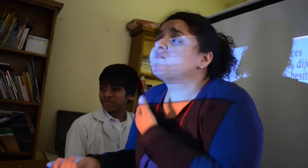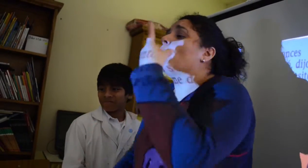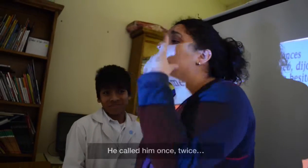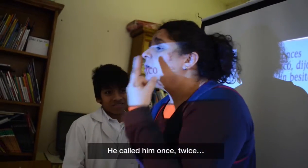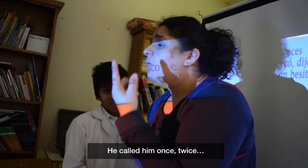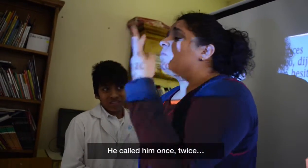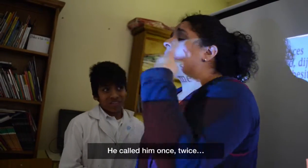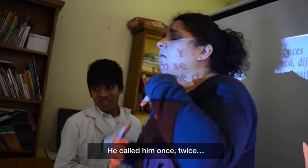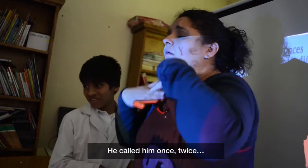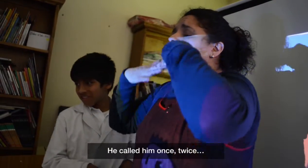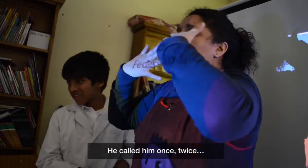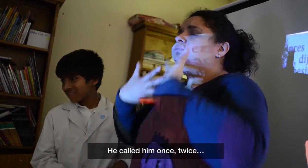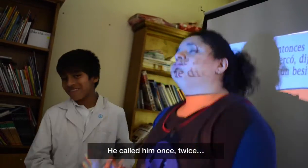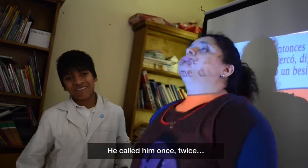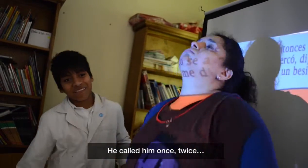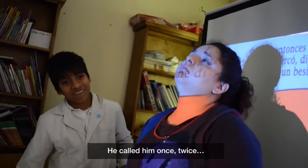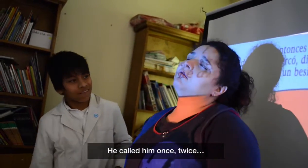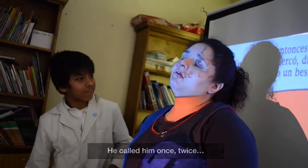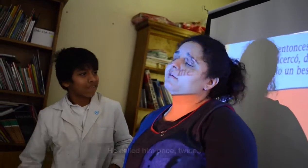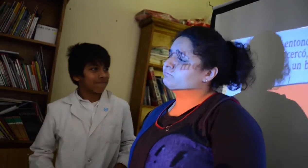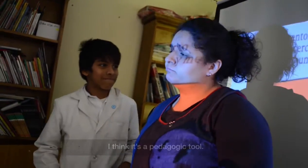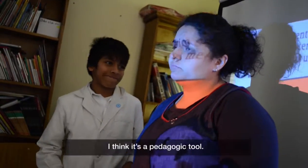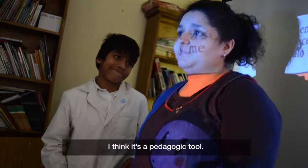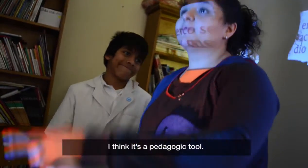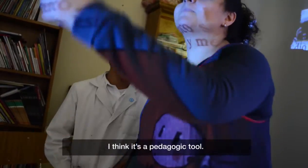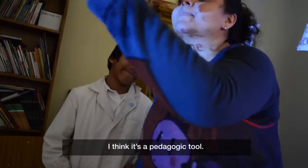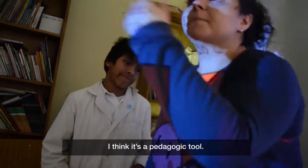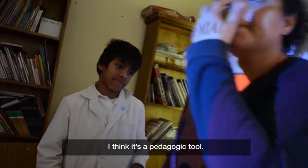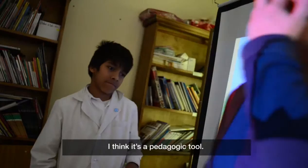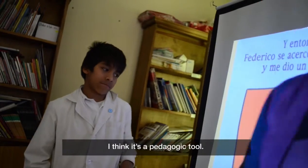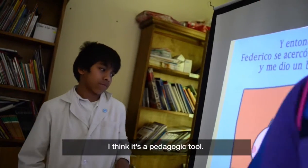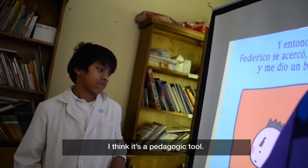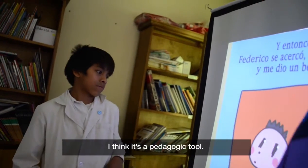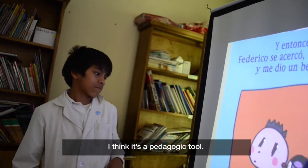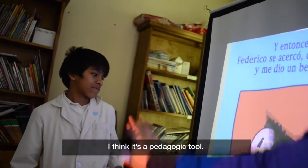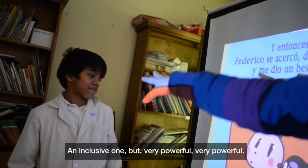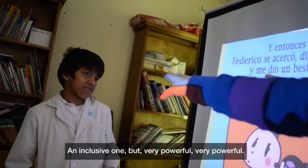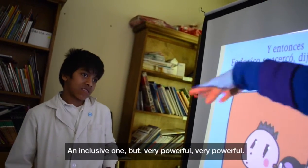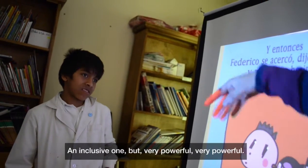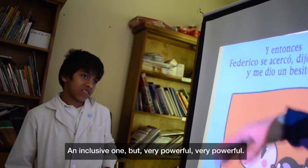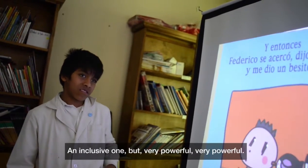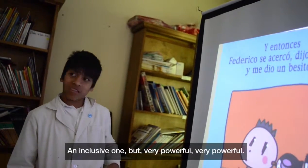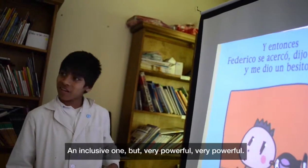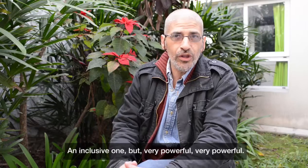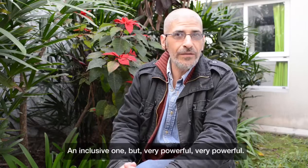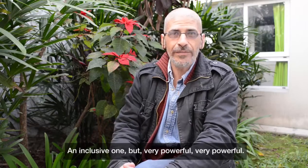Lo llamó una, dos veces. Me parece una herramienta pedagógica e inclusiva, pero